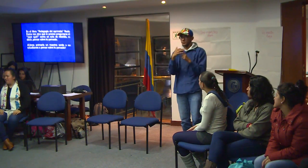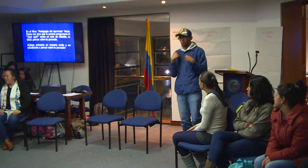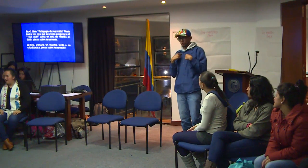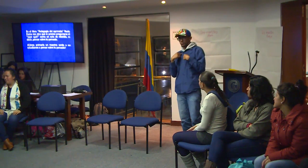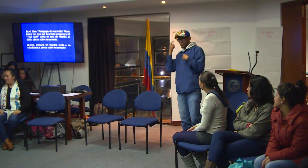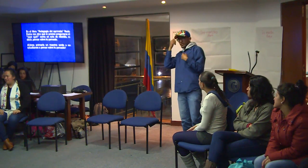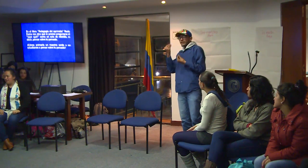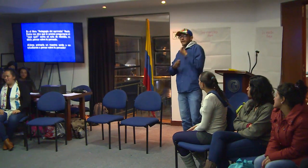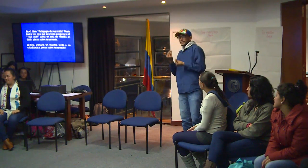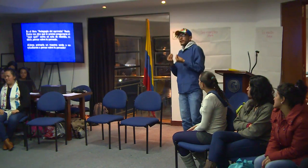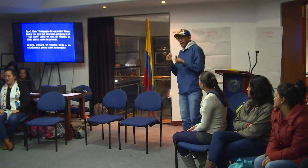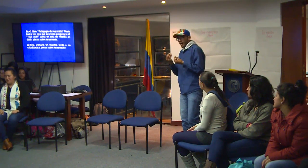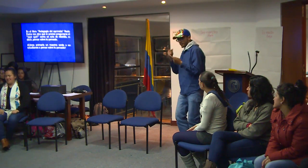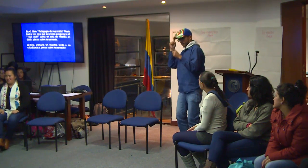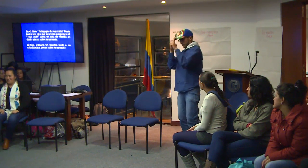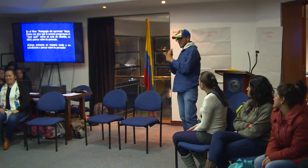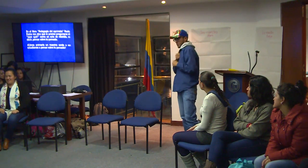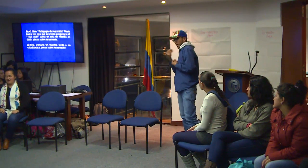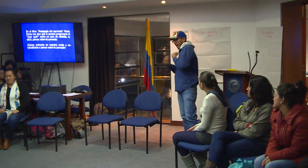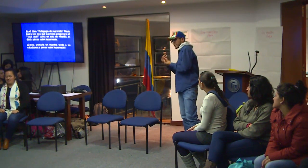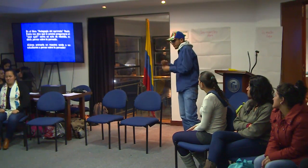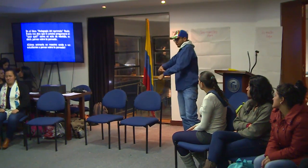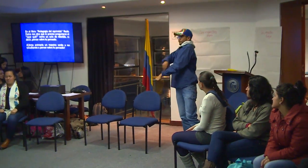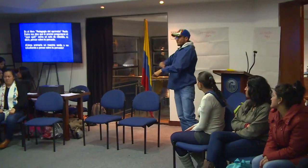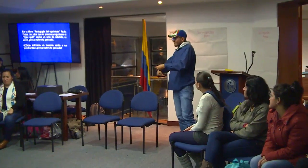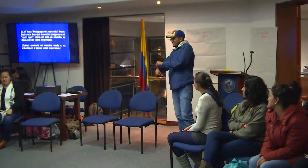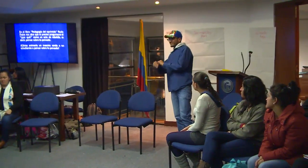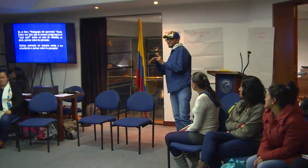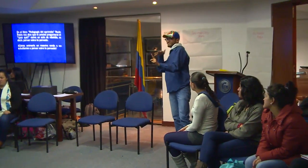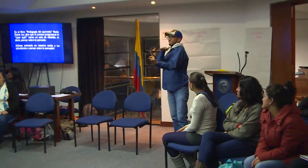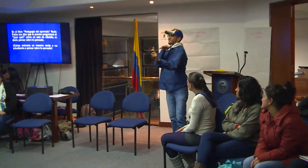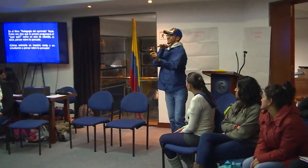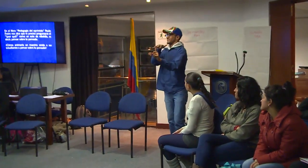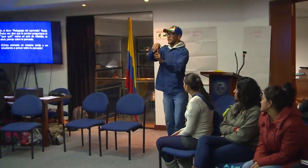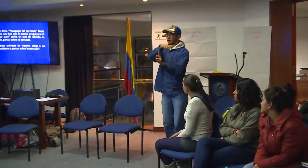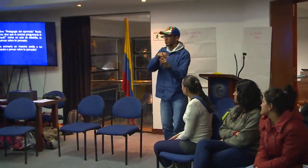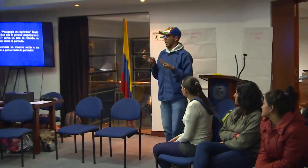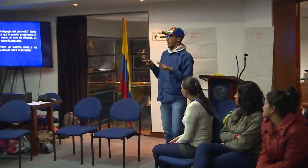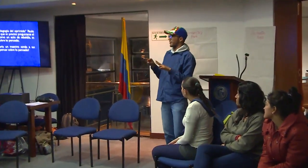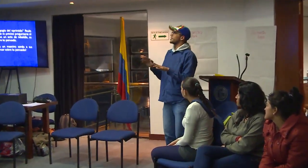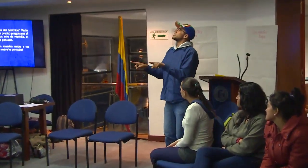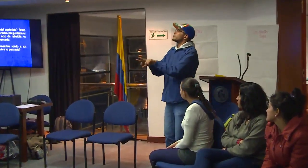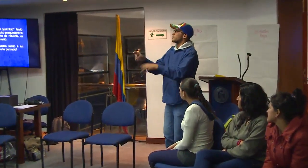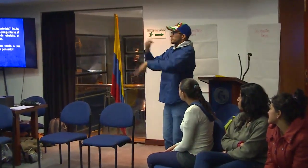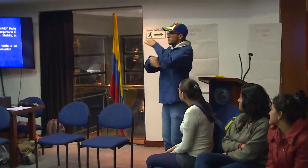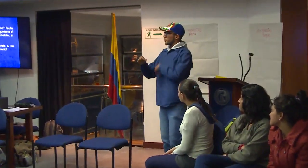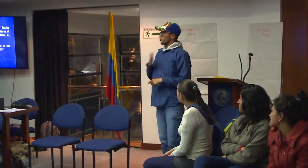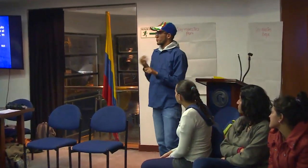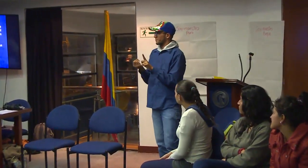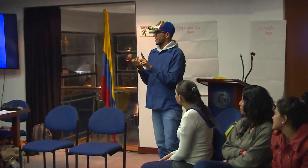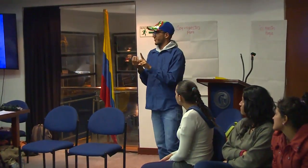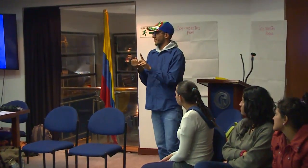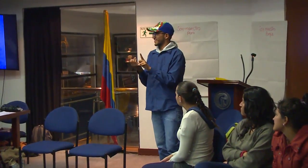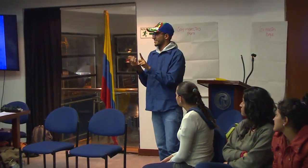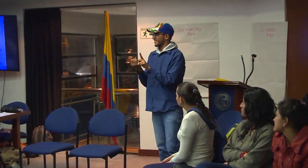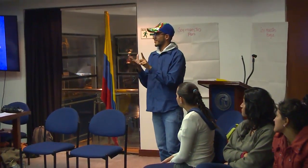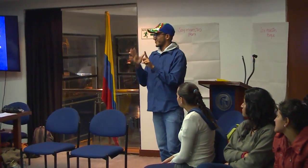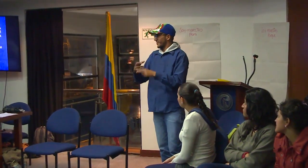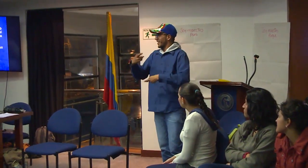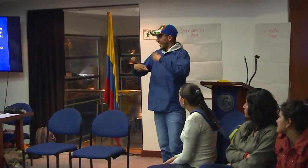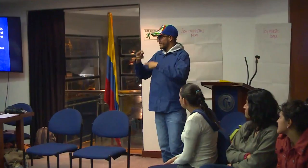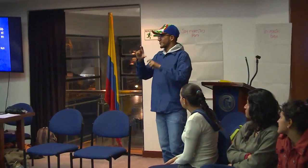En la sociedad hay situaciones que nos afectan y cómo puedo yo empoderarme en esas situaciones y